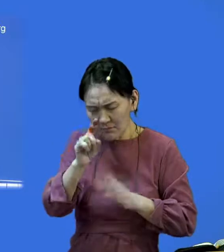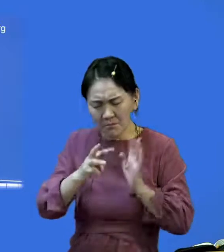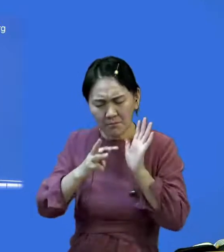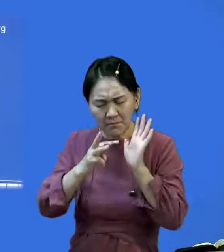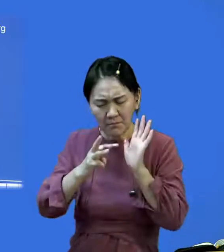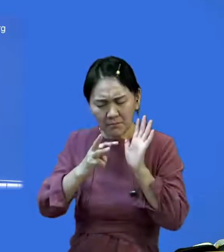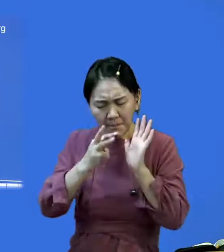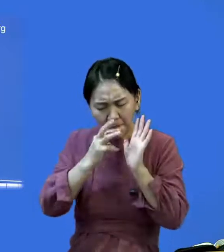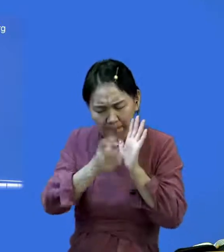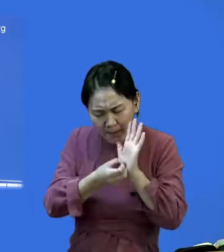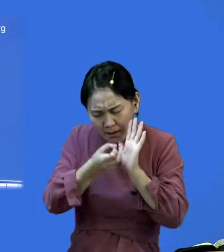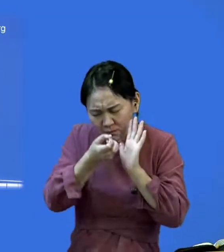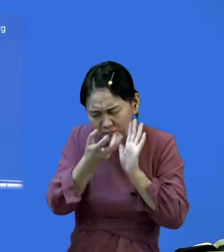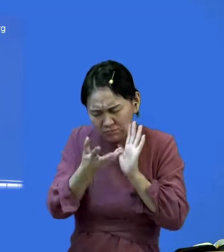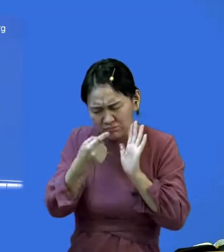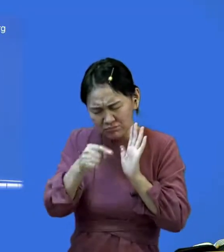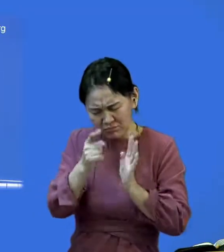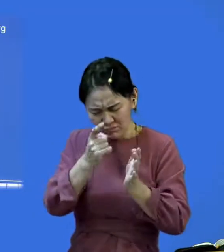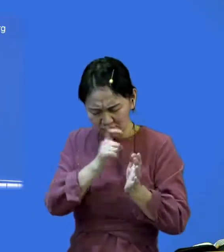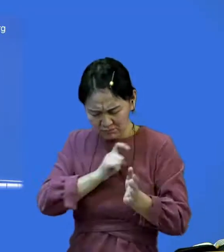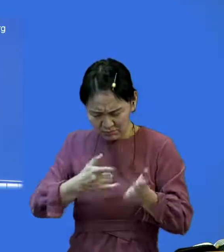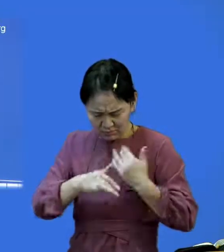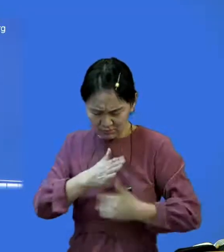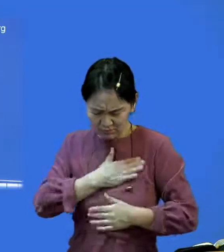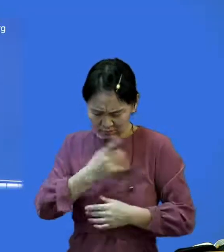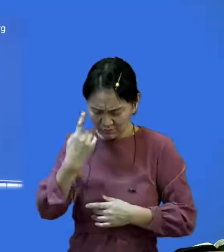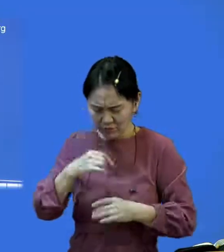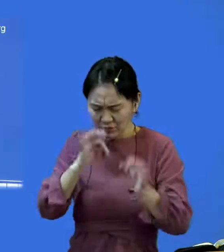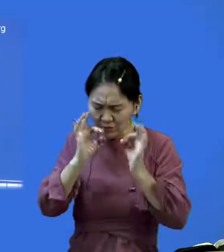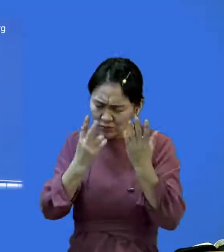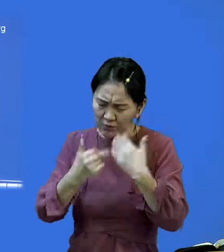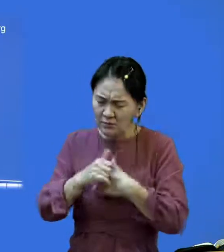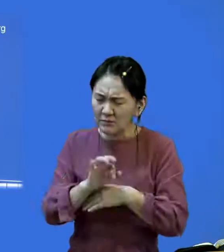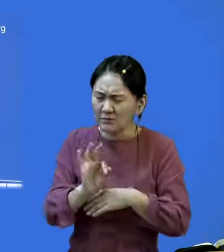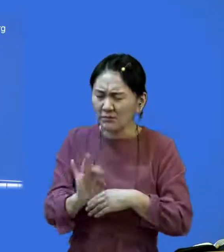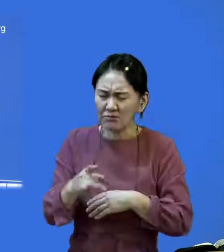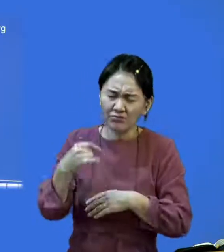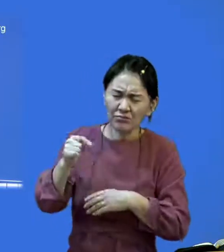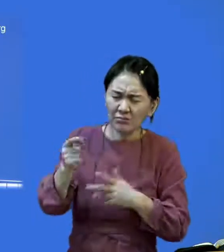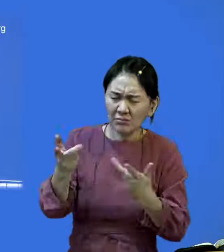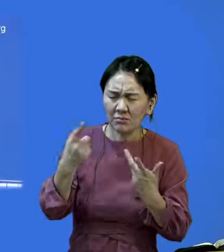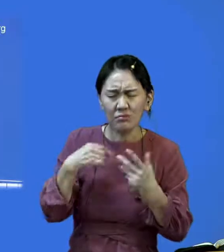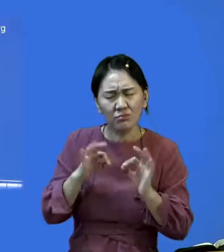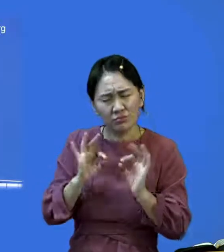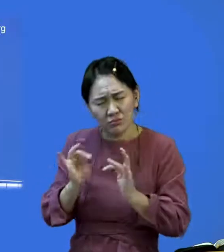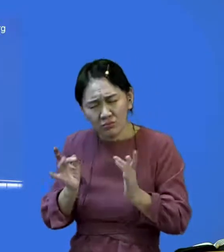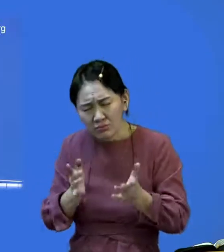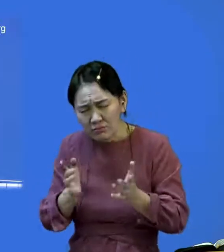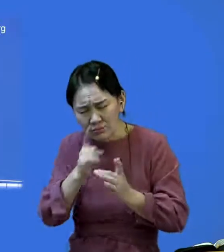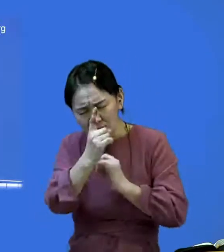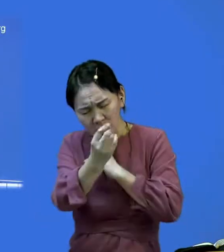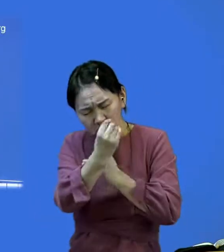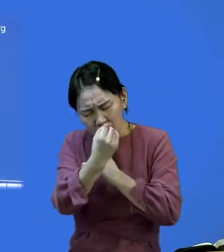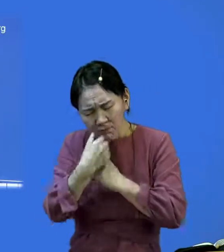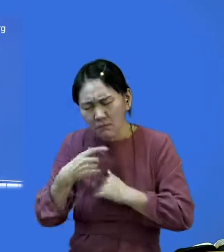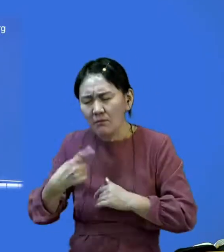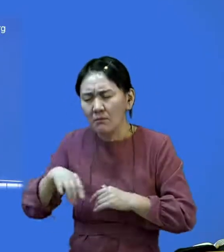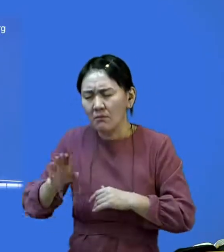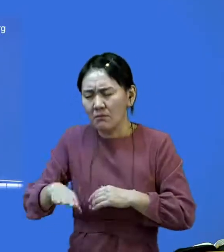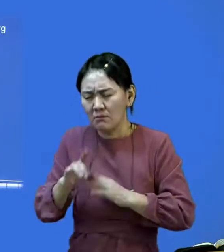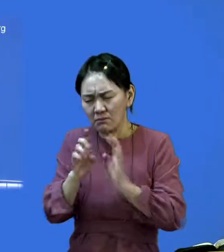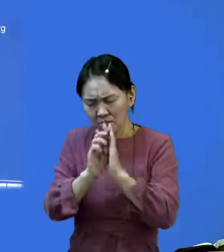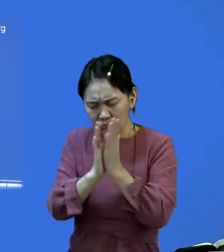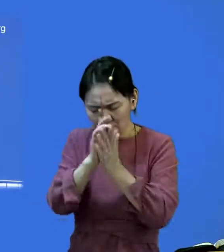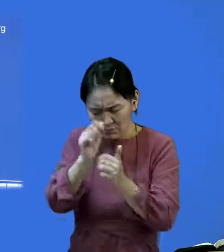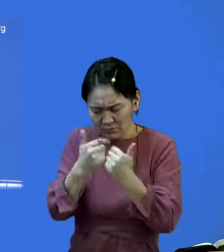ариун хүсэл болон Христ итгэгч хүмүүс хэрхэн үйлдэх ёстой зүйлсүүдийг бид бүхэнд заан сургаарай. Энэ